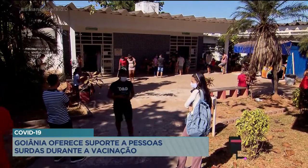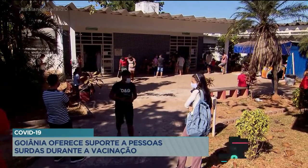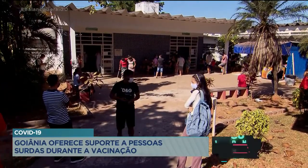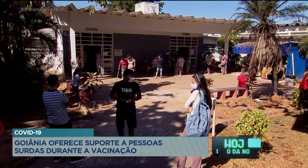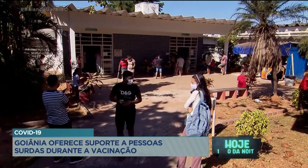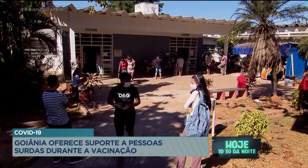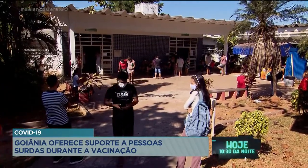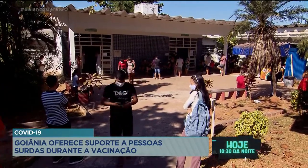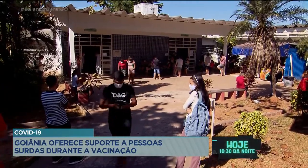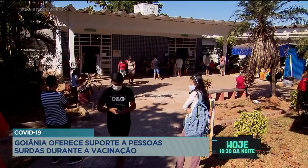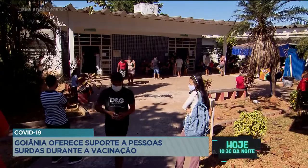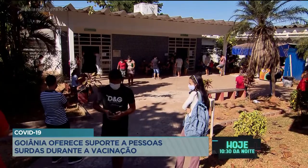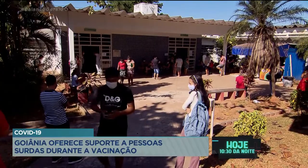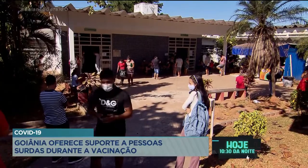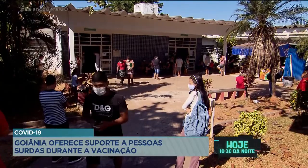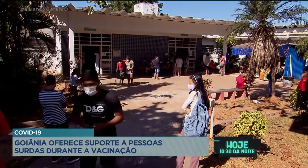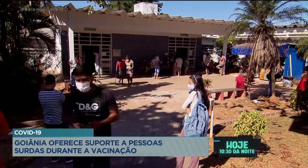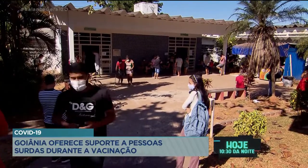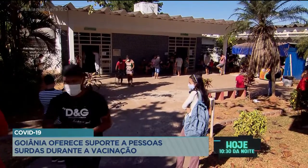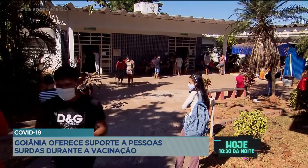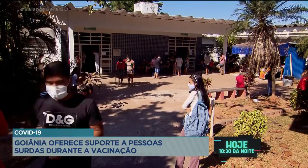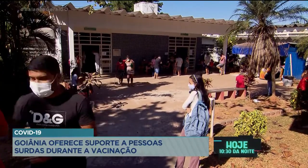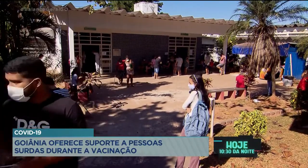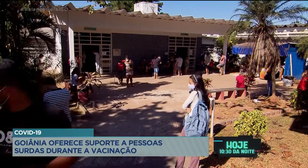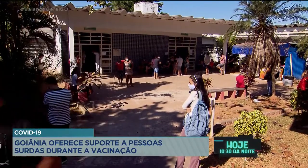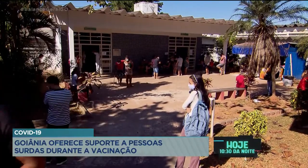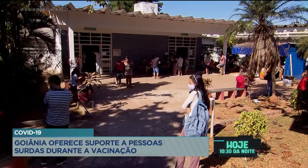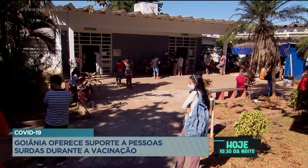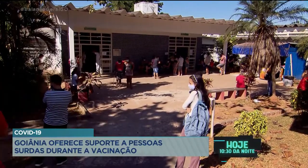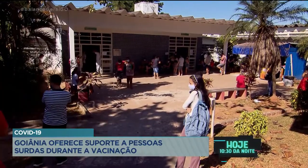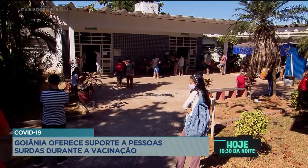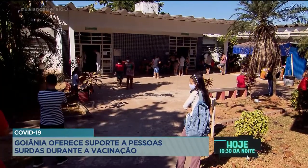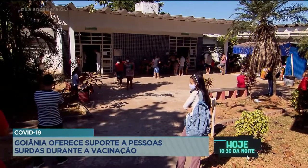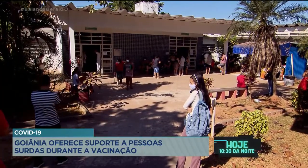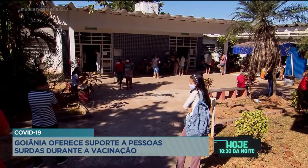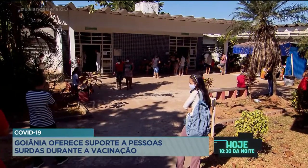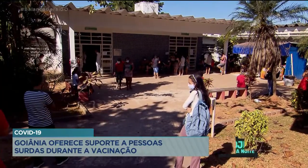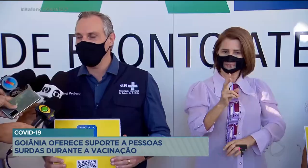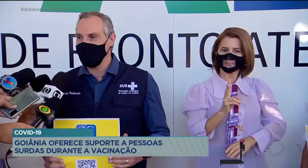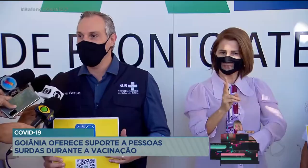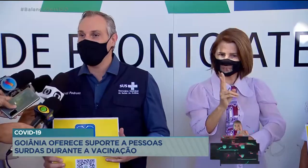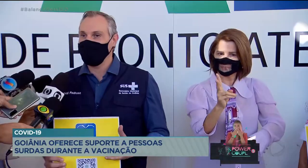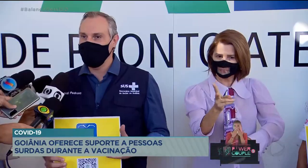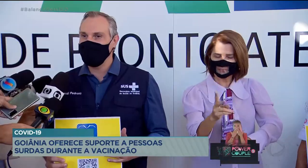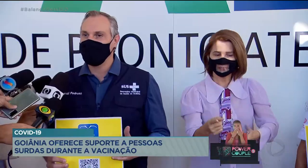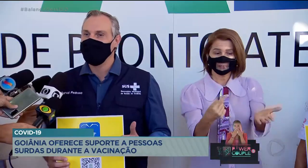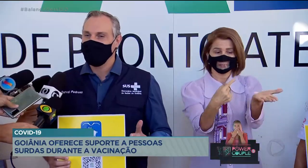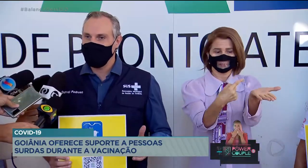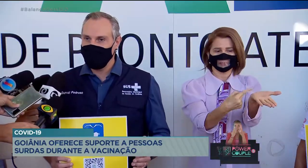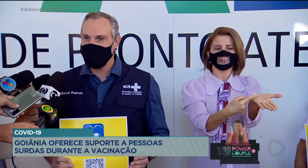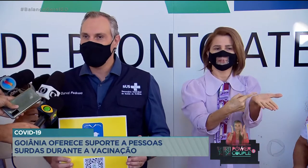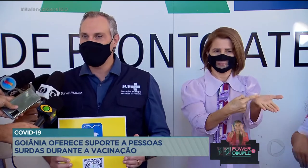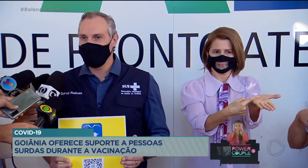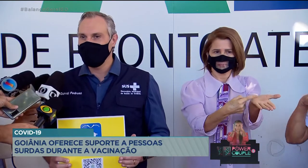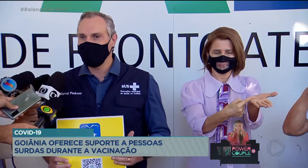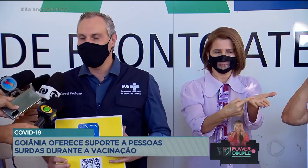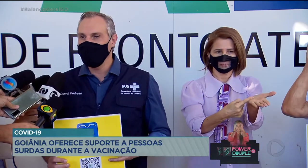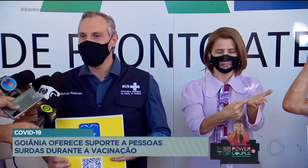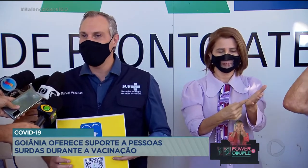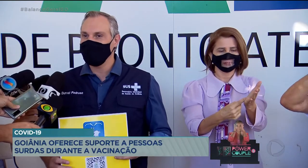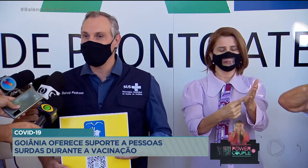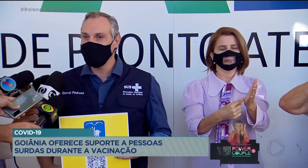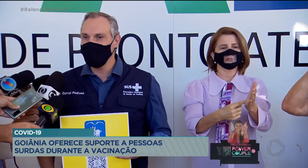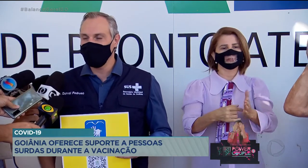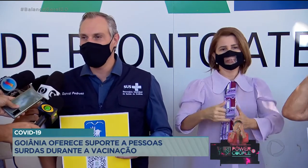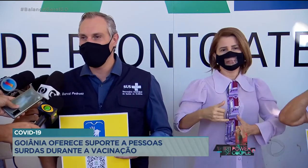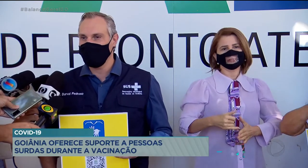dos ensinos fundamental e médio e pessoas com 59 anos ou mais. Agora a regra é a regra de 70-30,